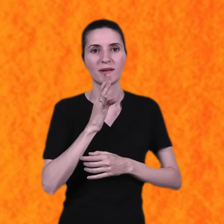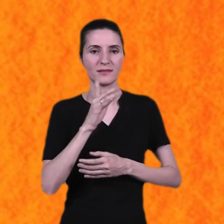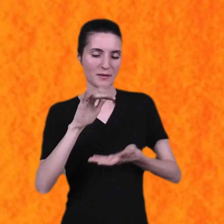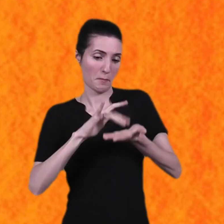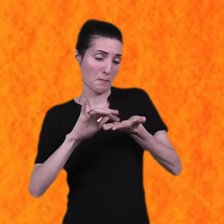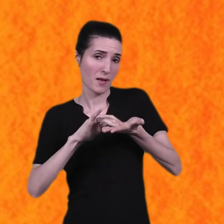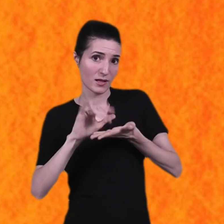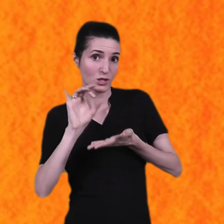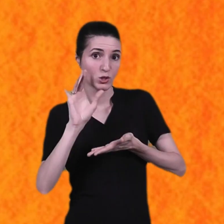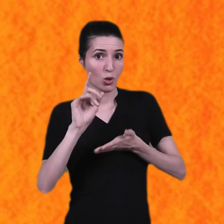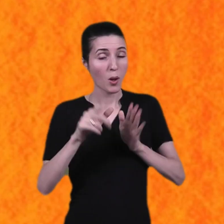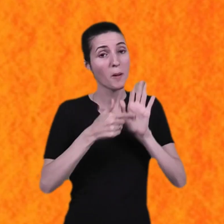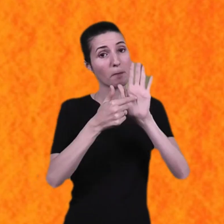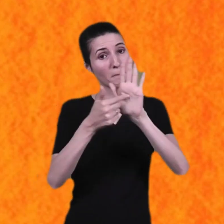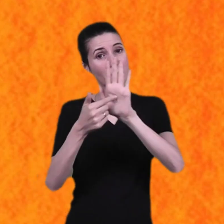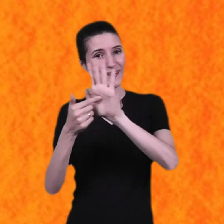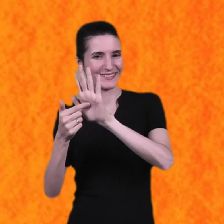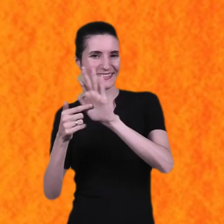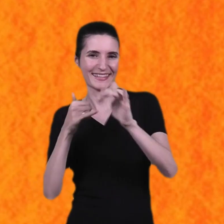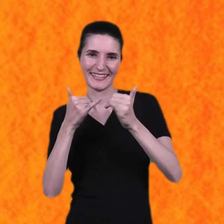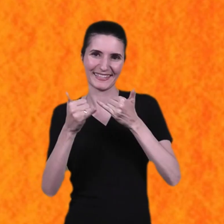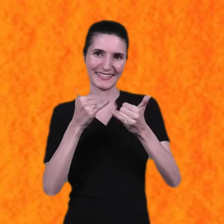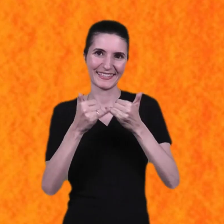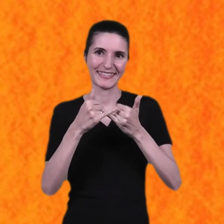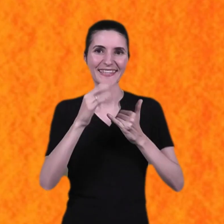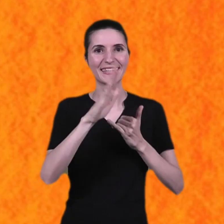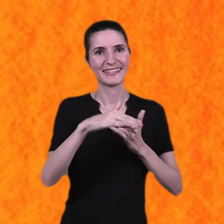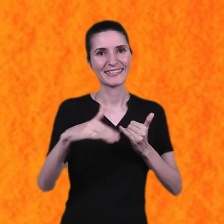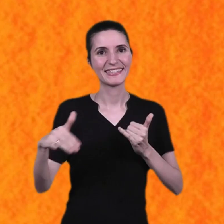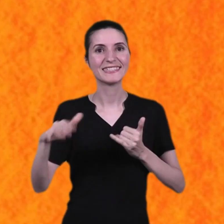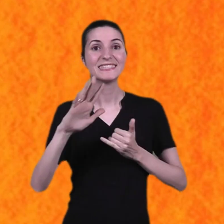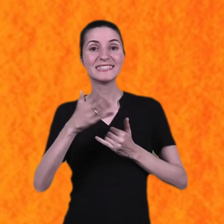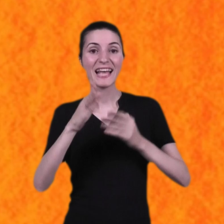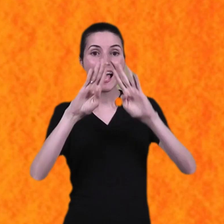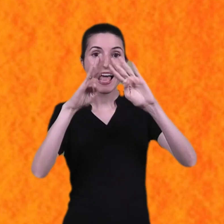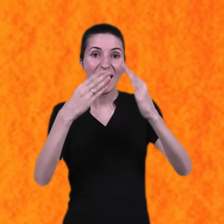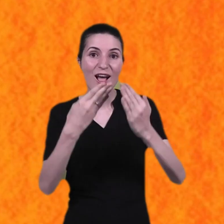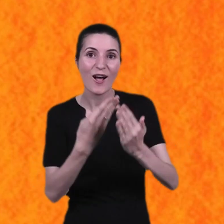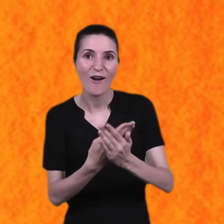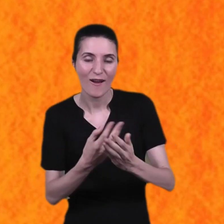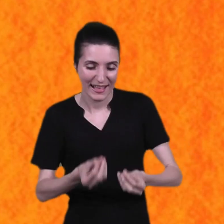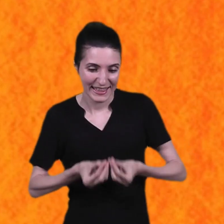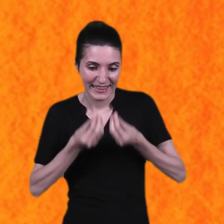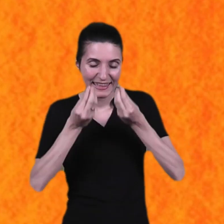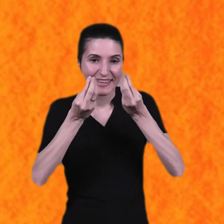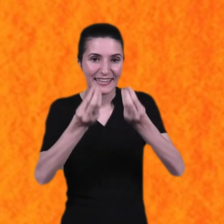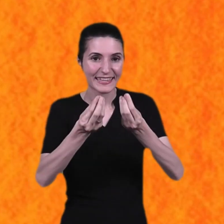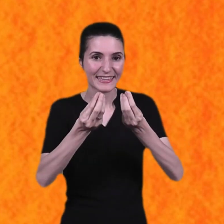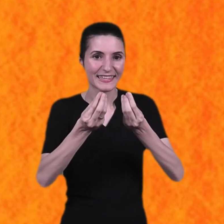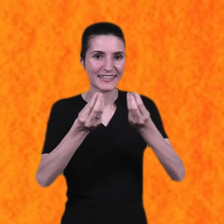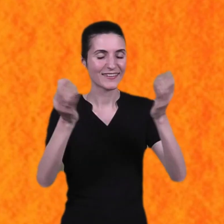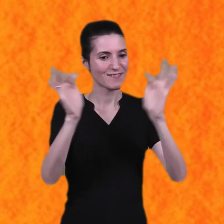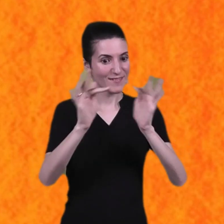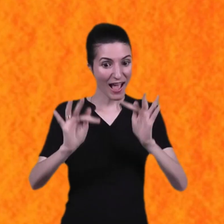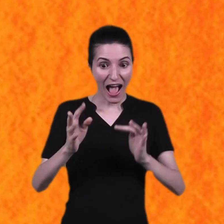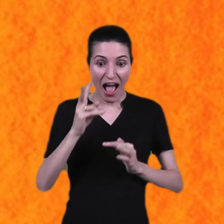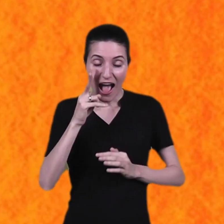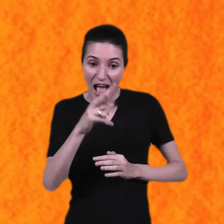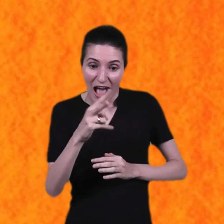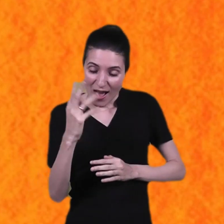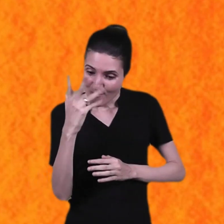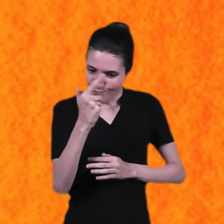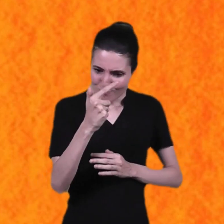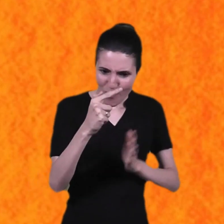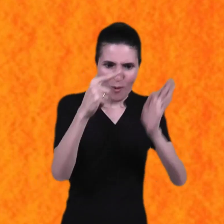braille, mas servem para que algumas crianças, por exemplo, já na escola, quando eu entreguei, elas se